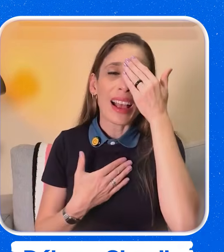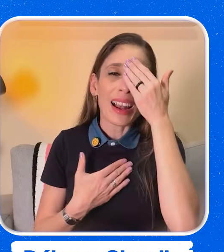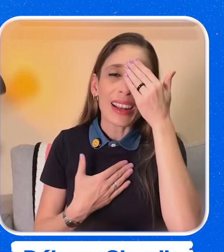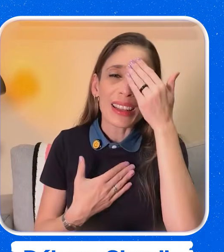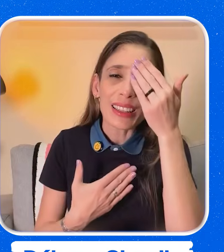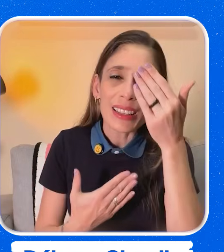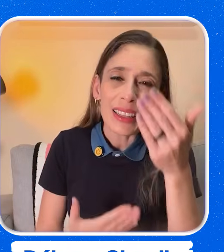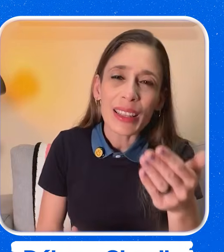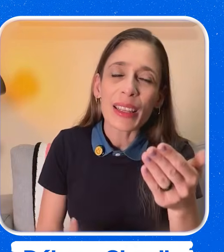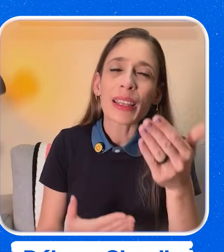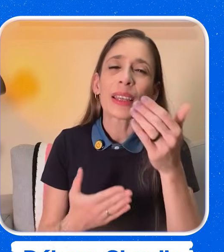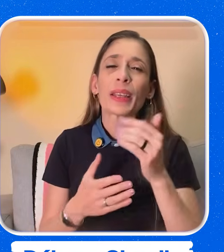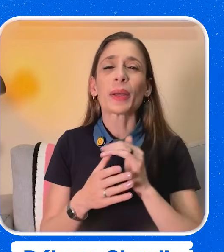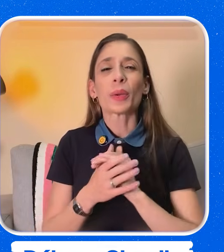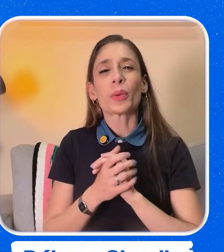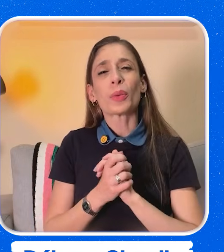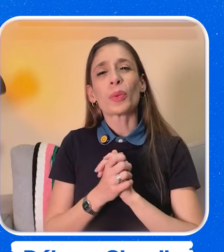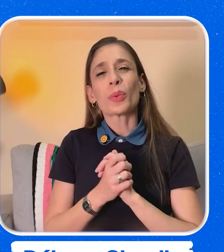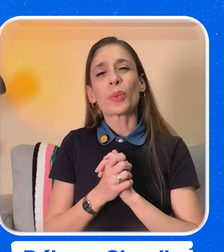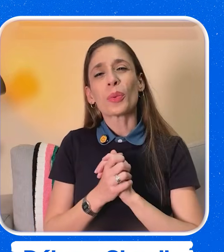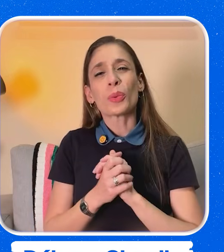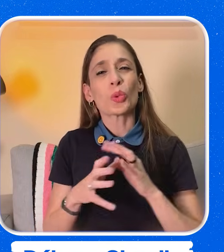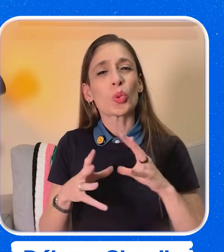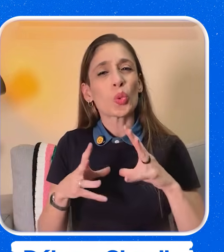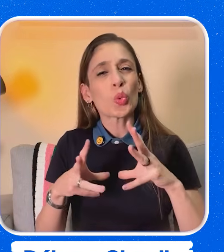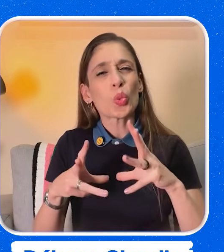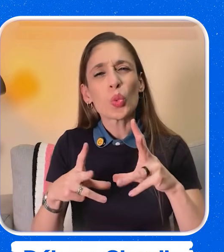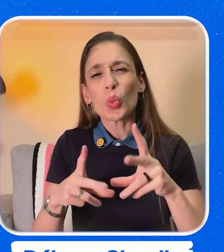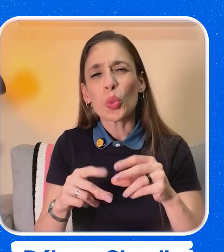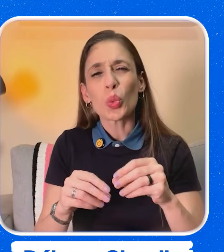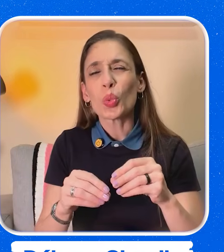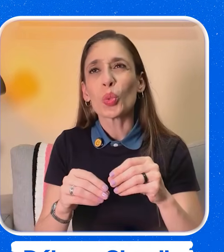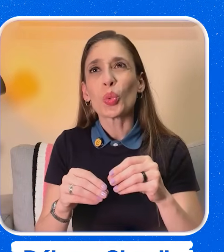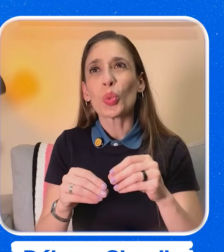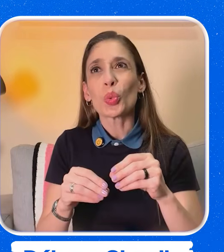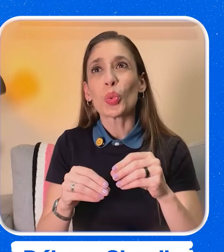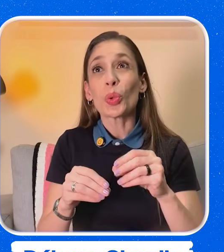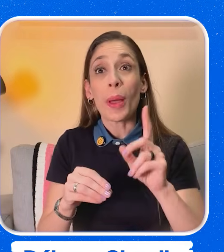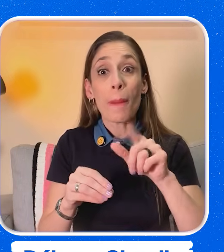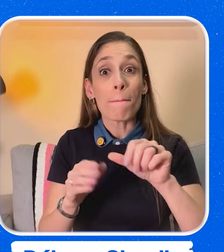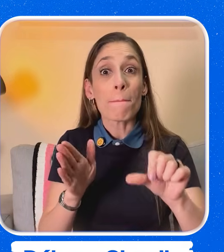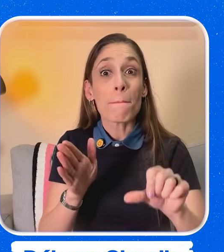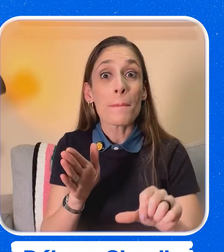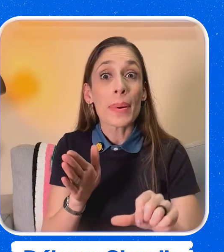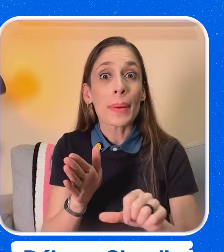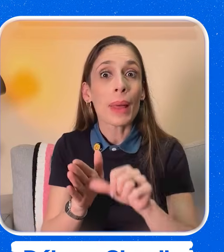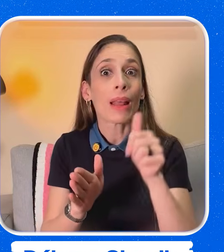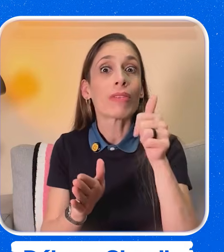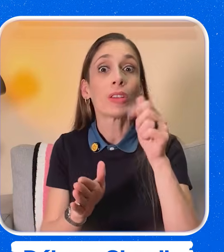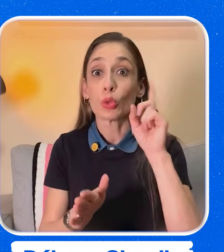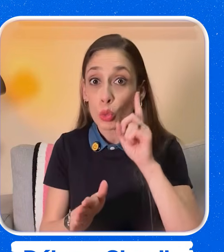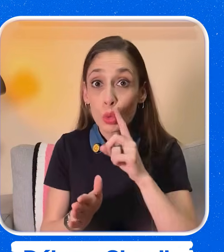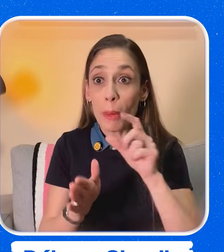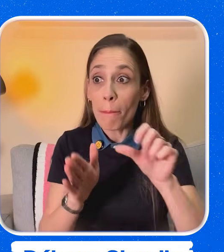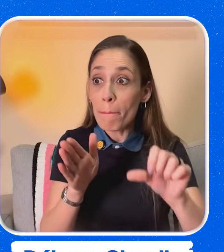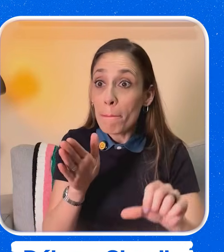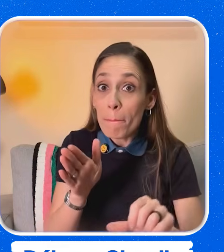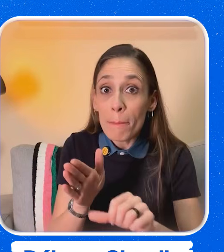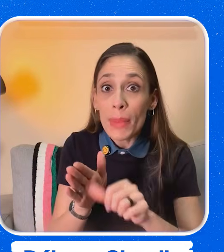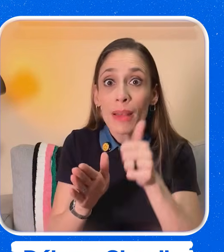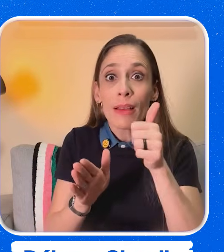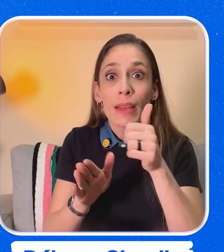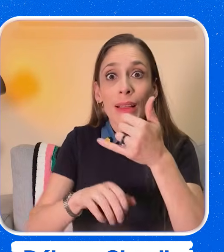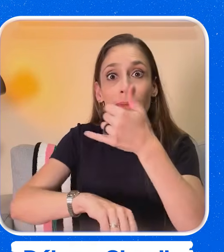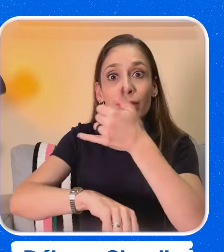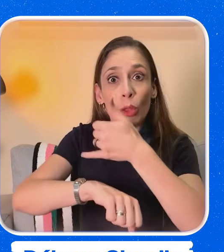gratidão, né? Todos foram a primeira vez que tatuaram com uma pessoa